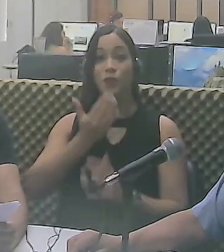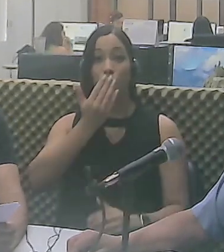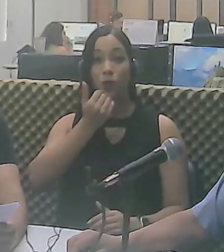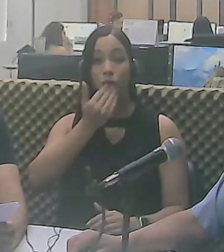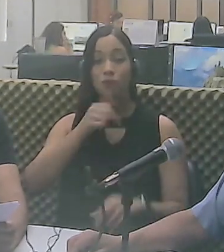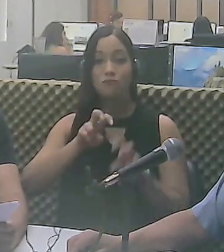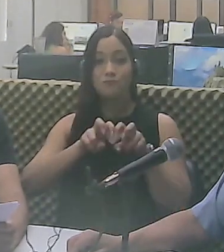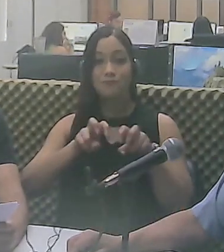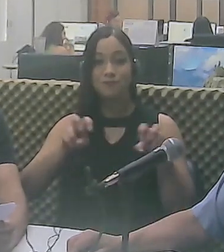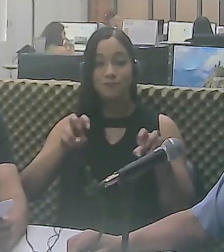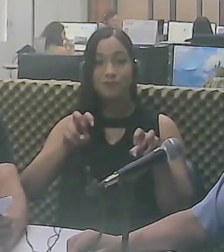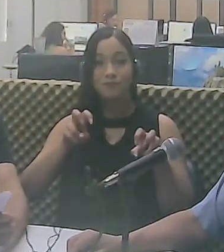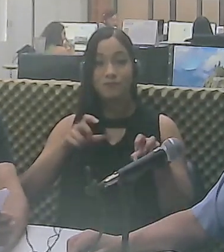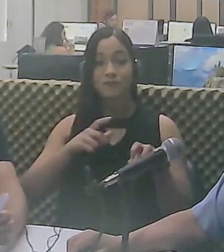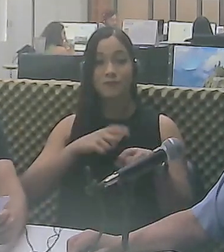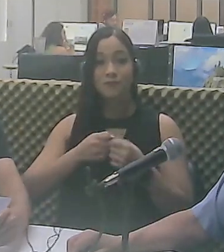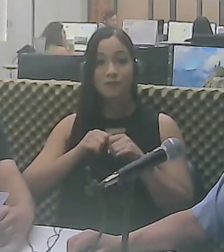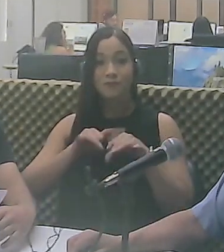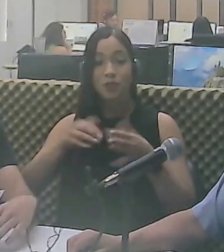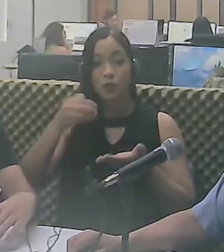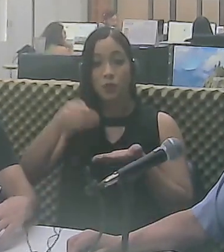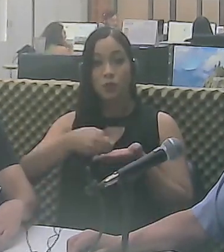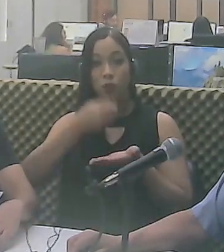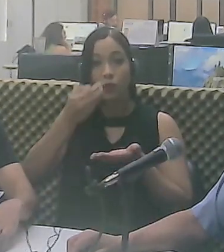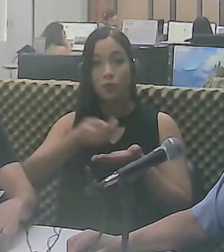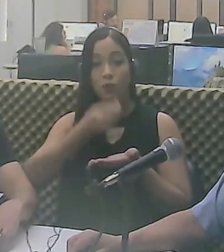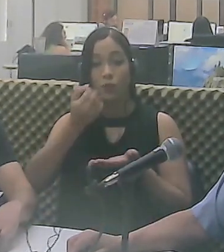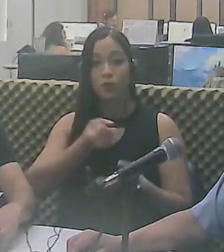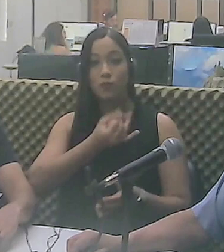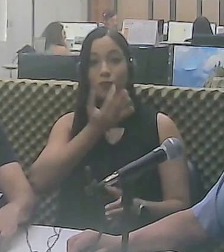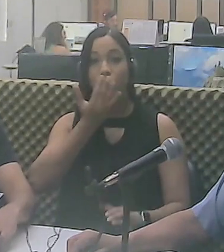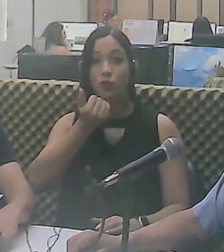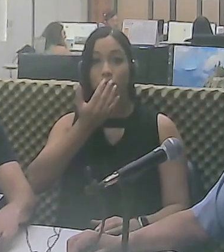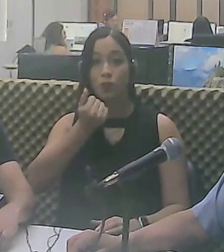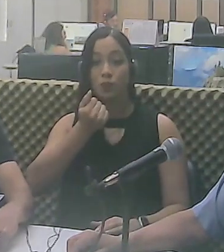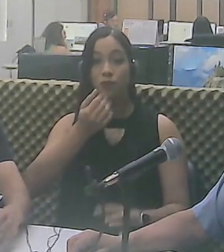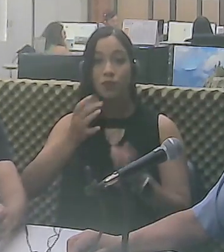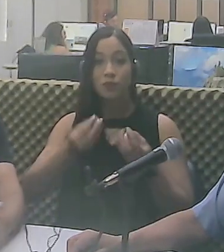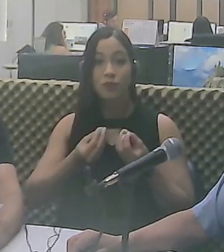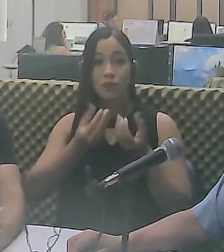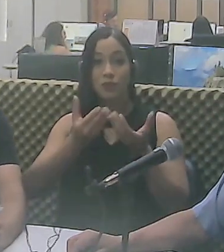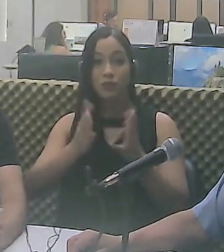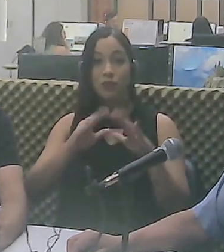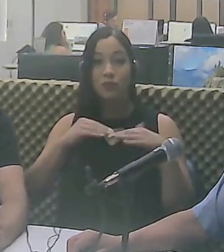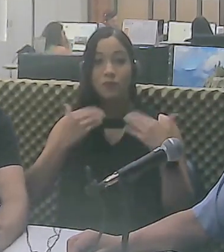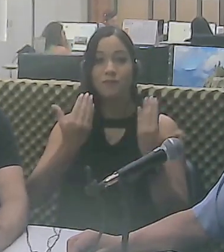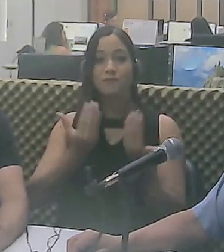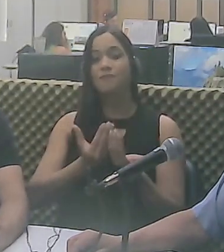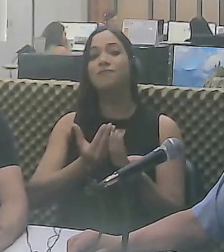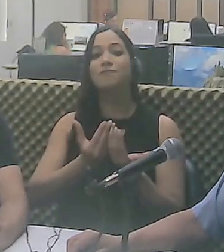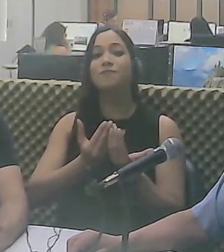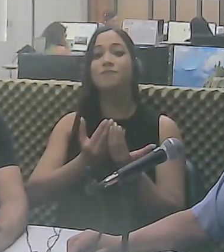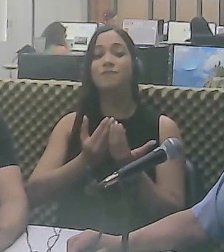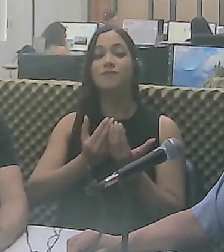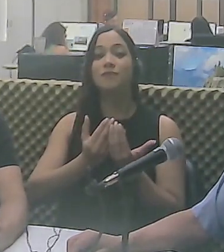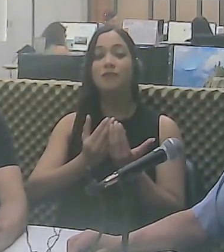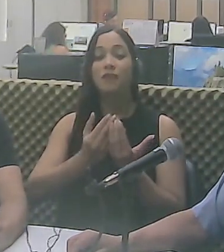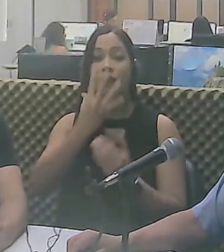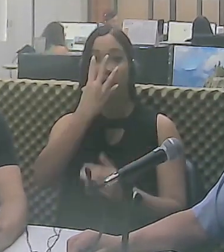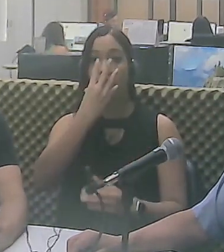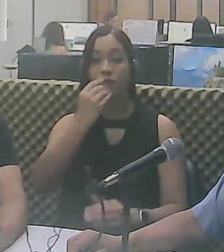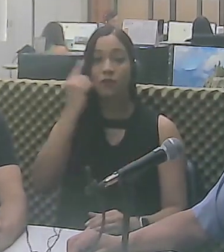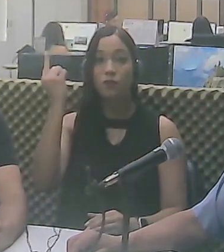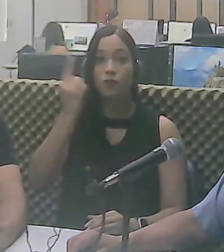e no refeitório ocorre a distribuição de sopa e outros alimentos doados comunidade uma ambulância também fica